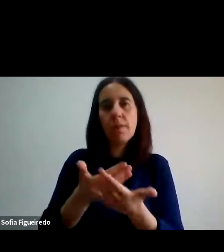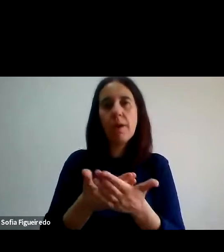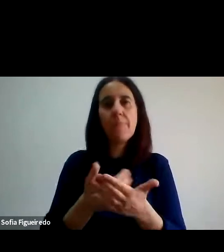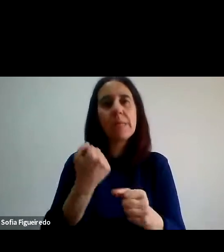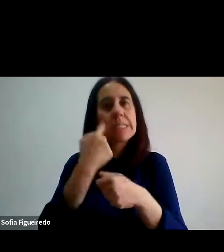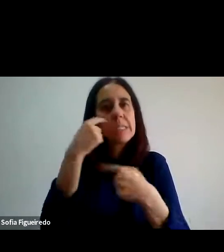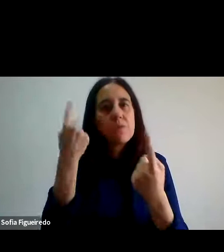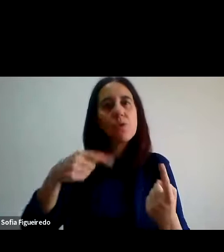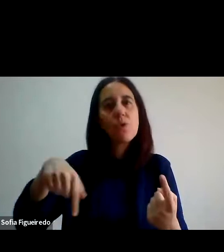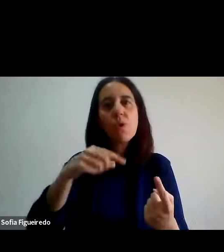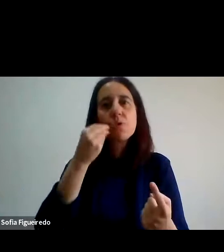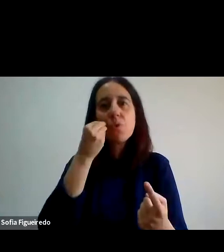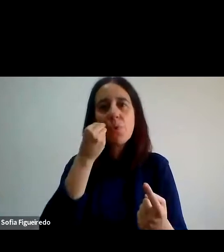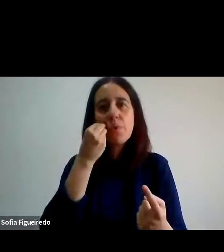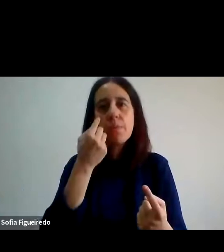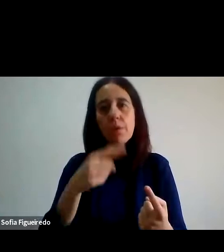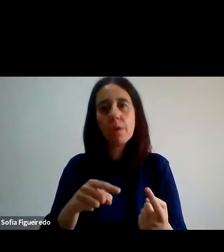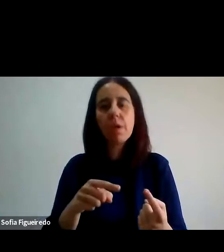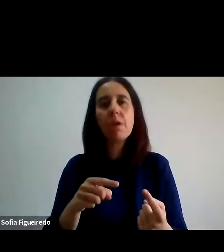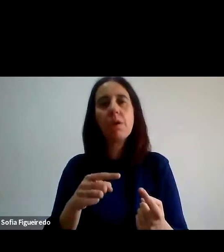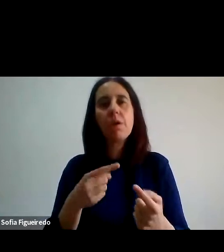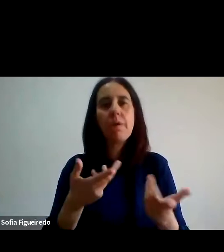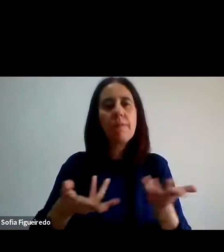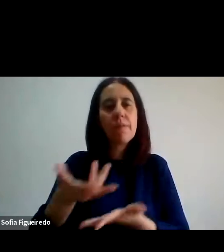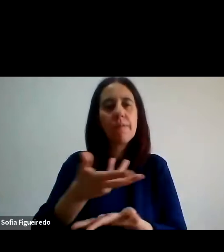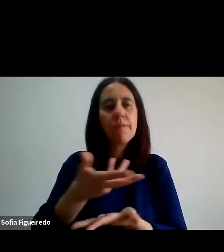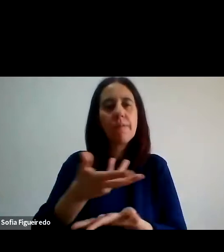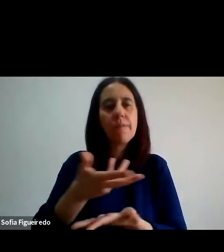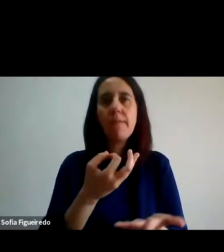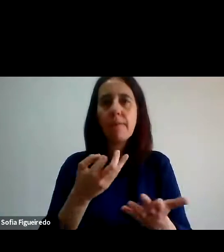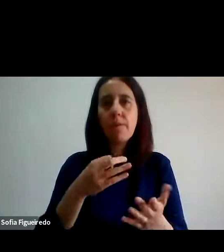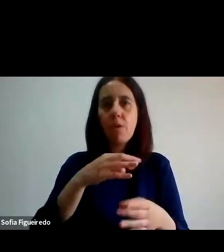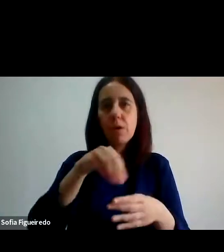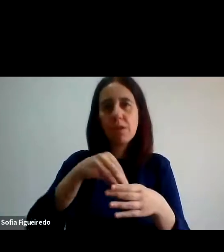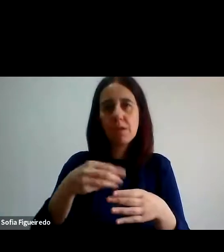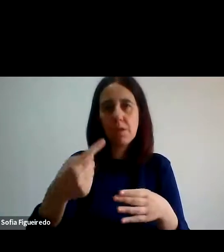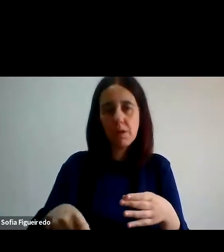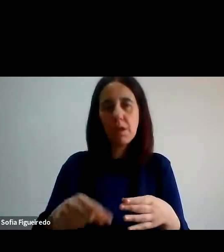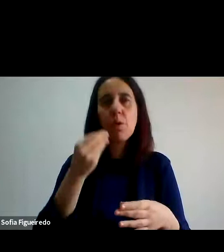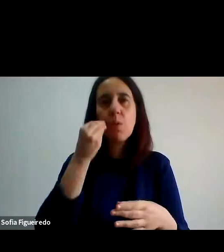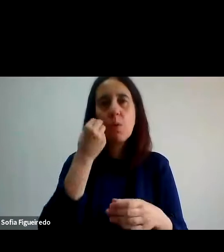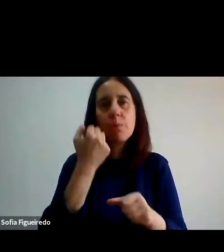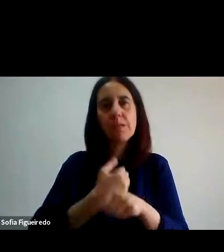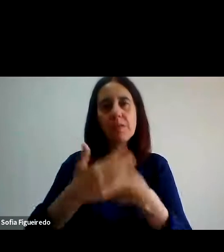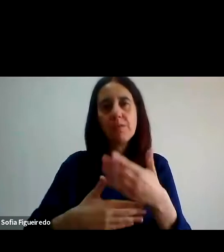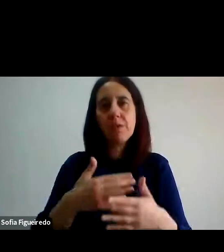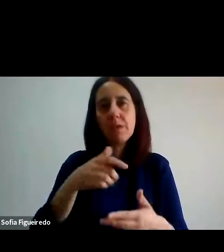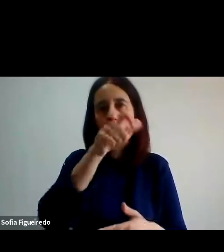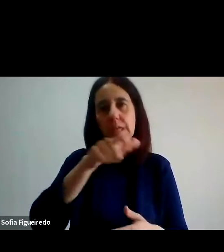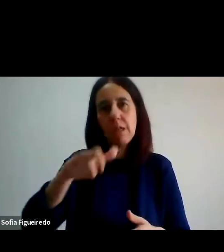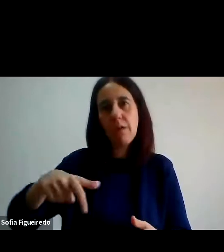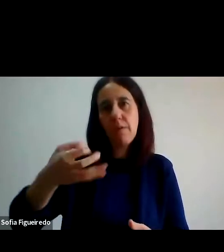as formas de estarmos dentro da organização, as formas de falarmos uns com os outros dentro das organizações, as formas de servirmos os cidadãos, porque nós,